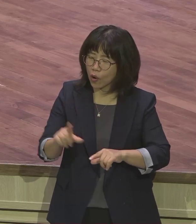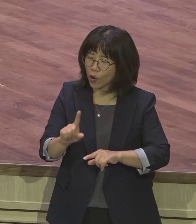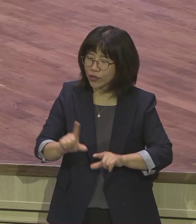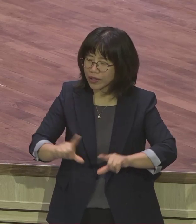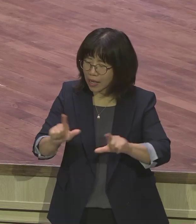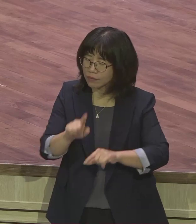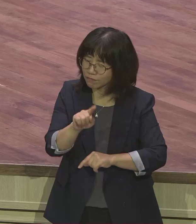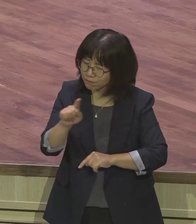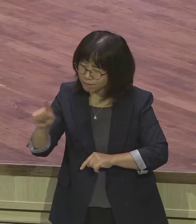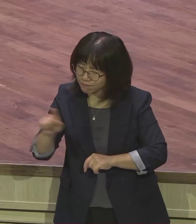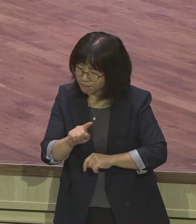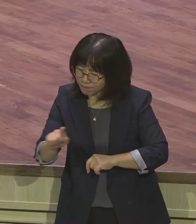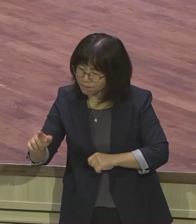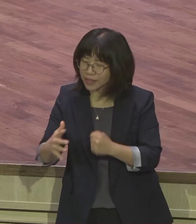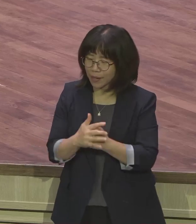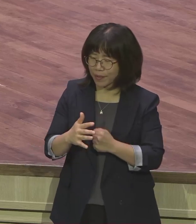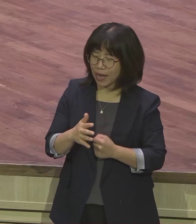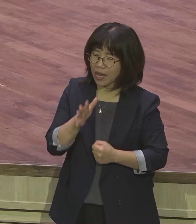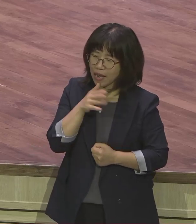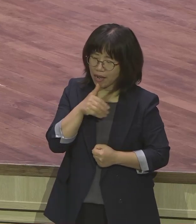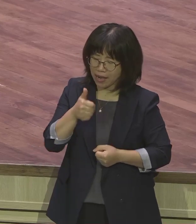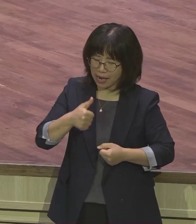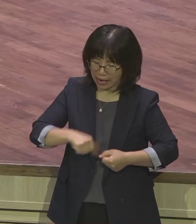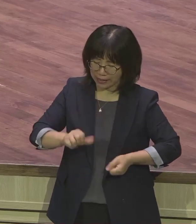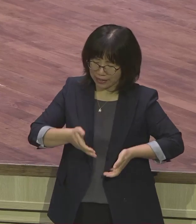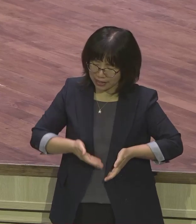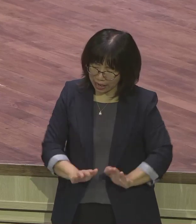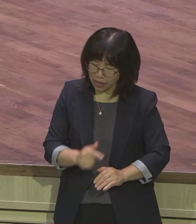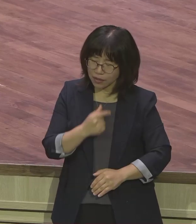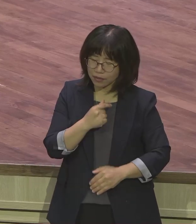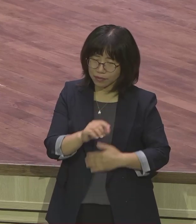우리 아들의 이름을 나오면 지어야 되겠다 한 것이